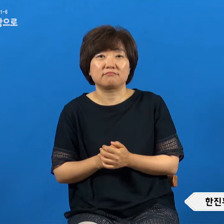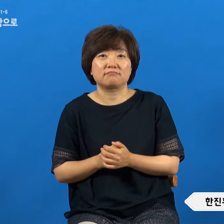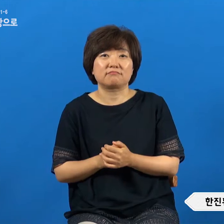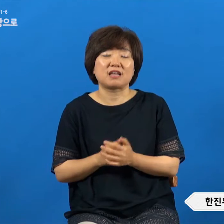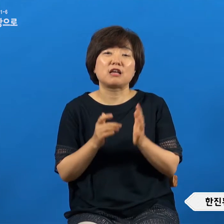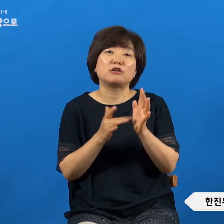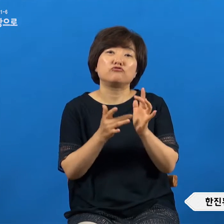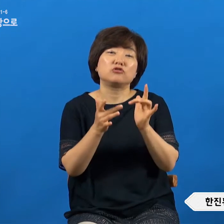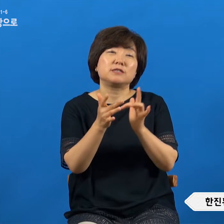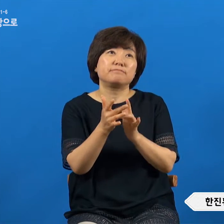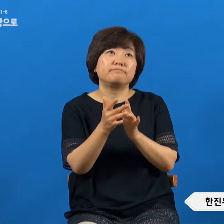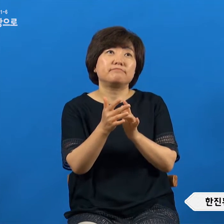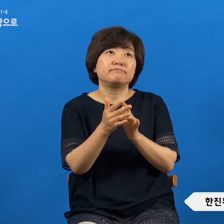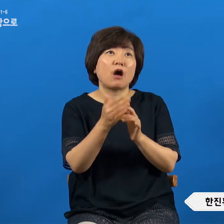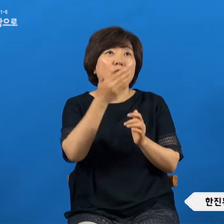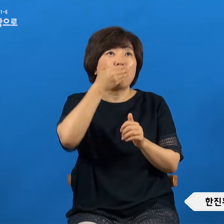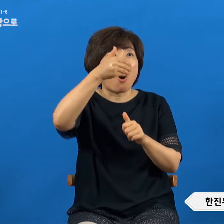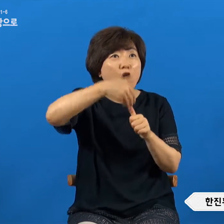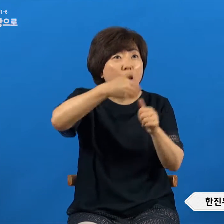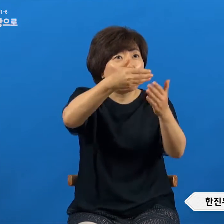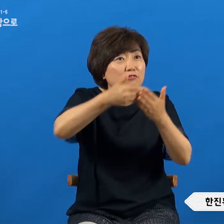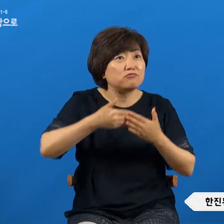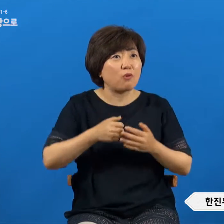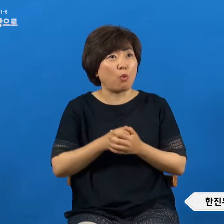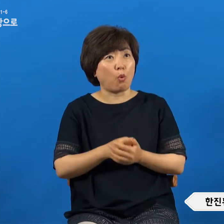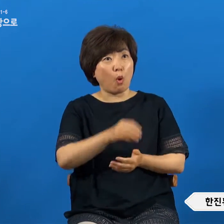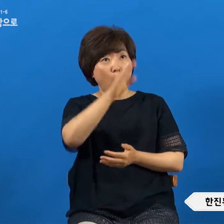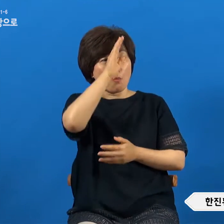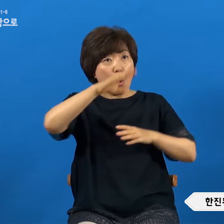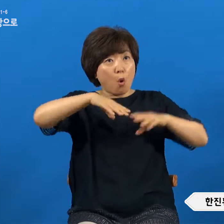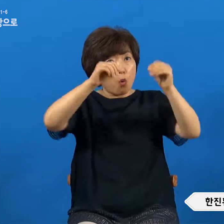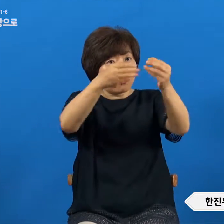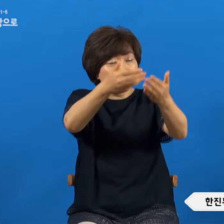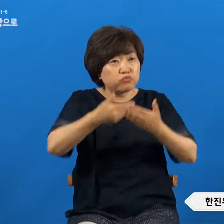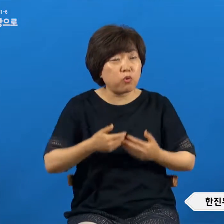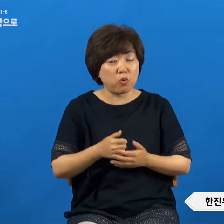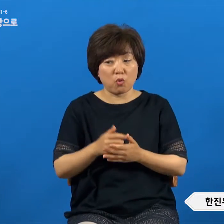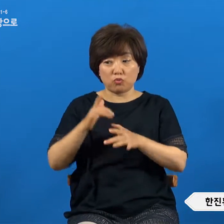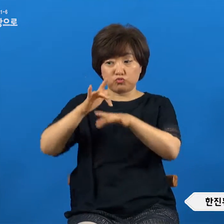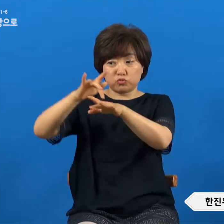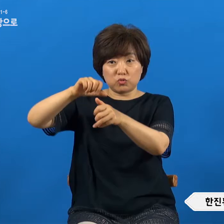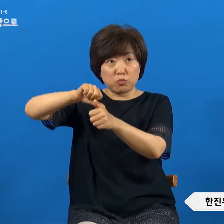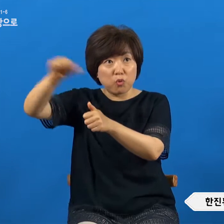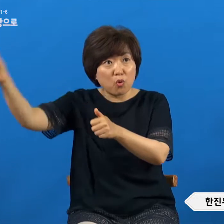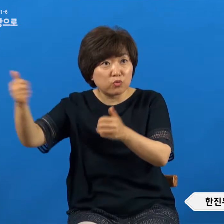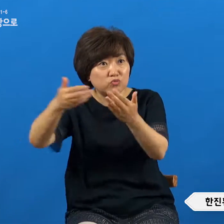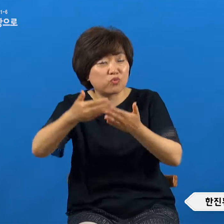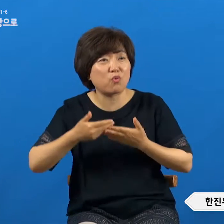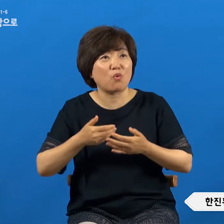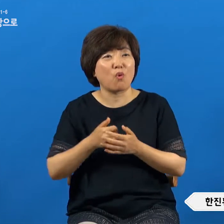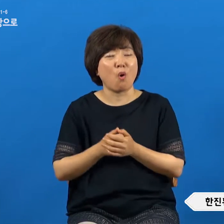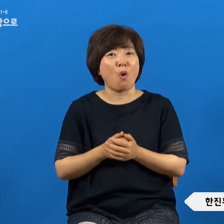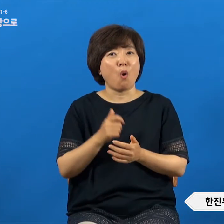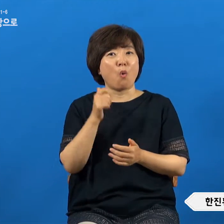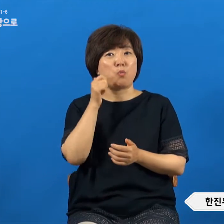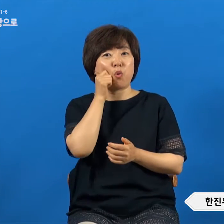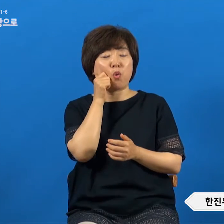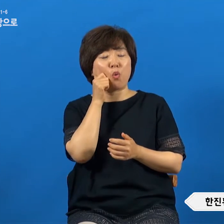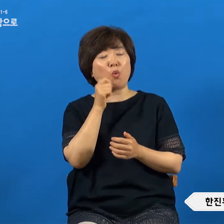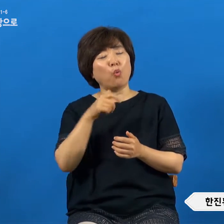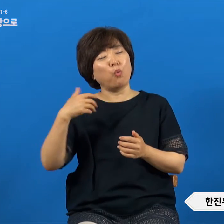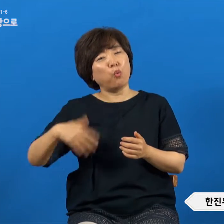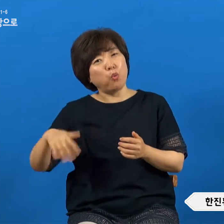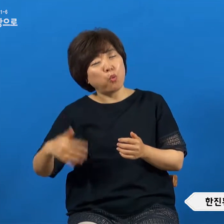그들은 예수님께서 먹을 것도 주고 병도 고쳐주고 귀신도 쫓아내주고 하니까